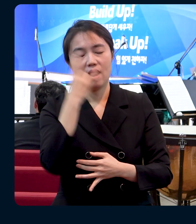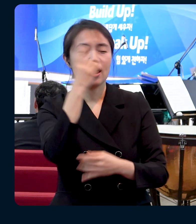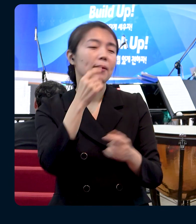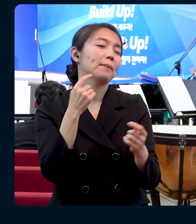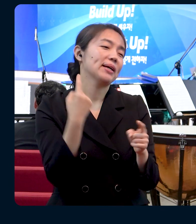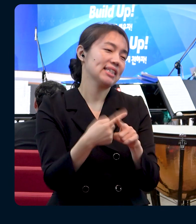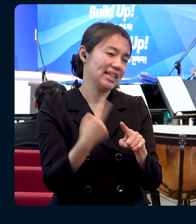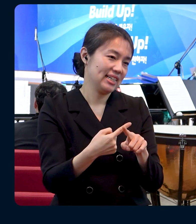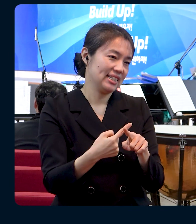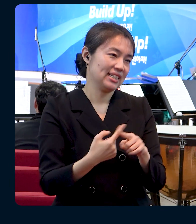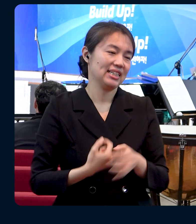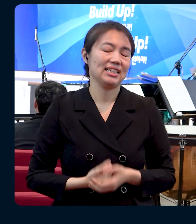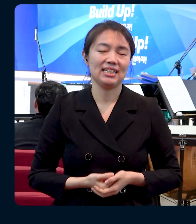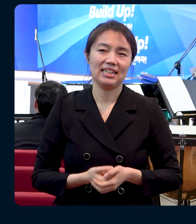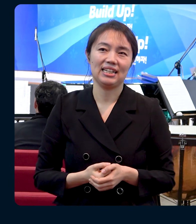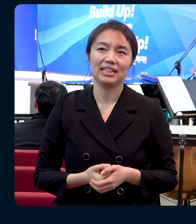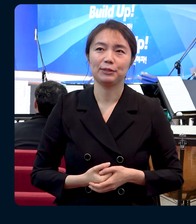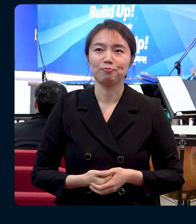몸부림에 불과한 것이다.